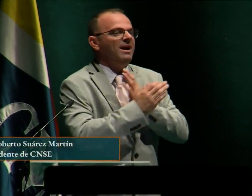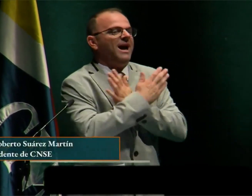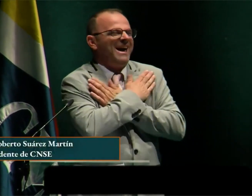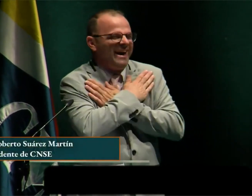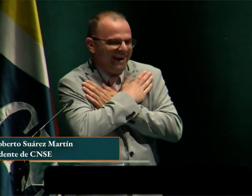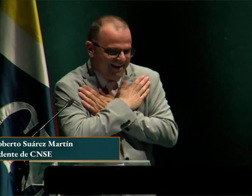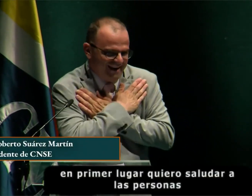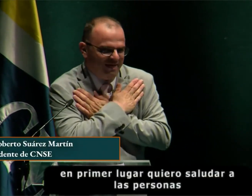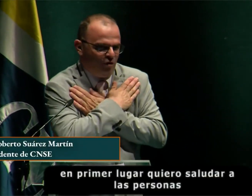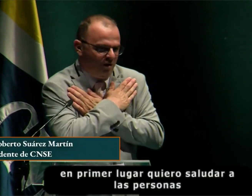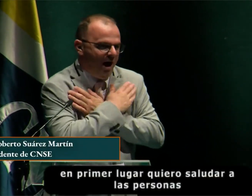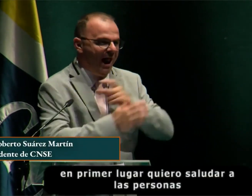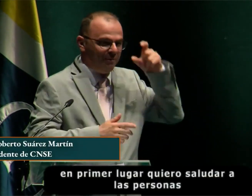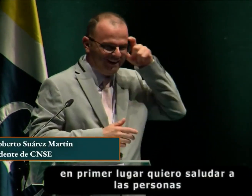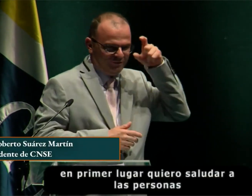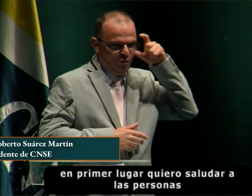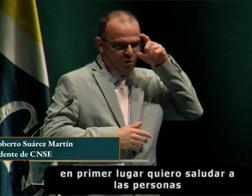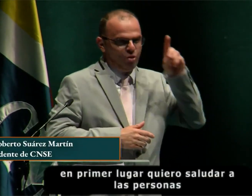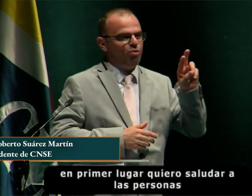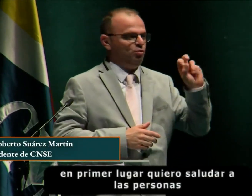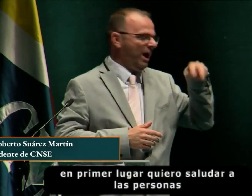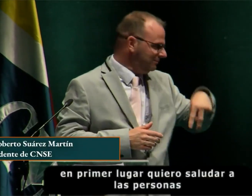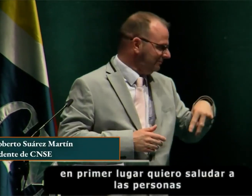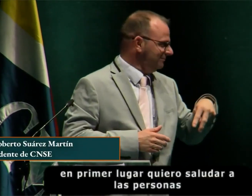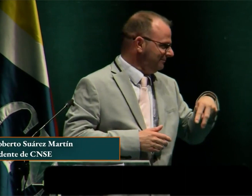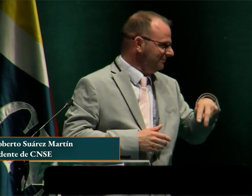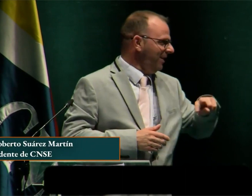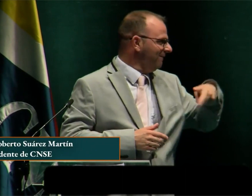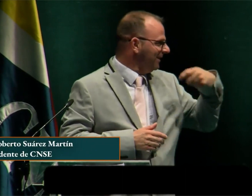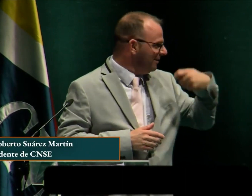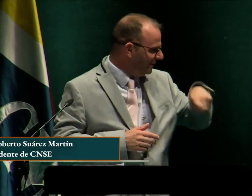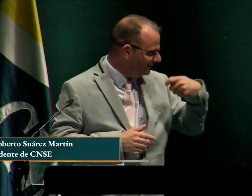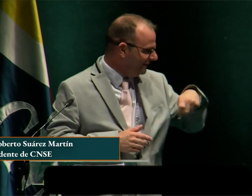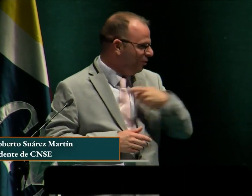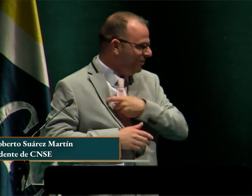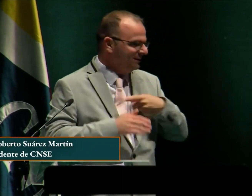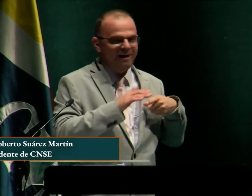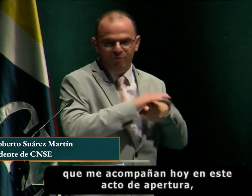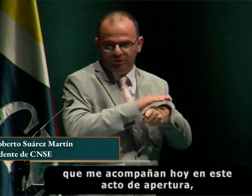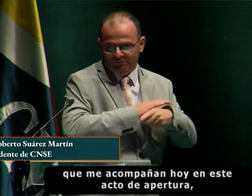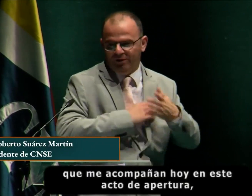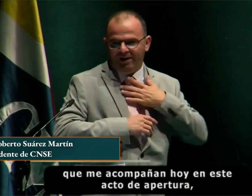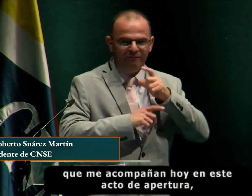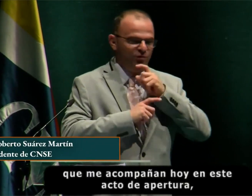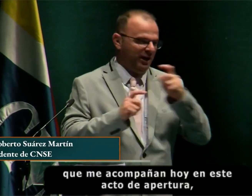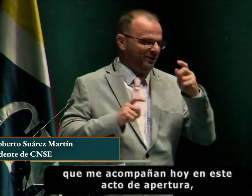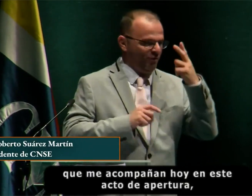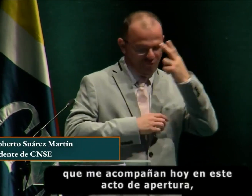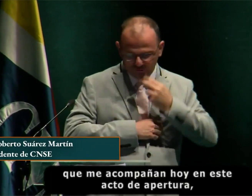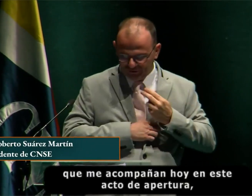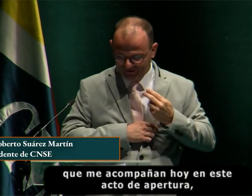acto de apertura, especialmente a mi querido Alberto Durán,